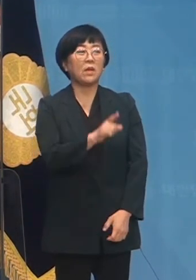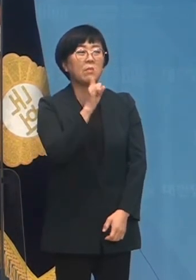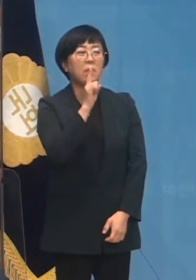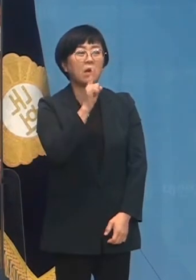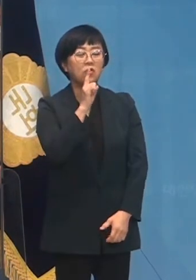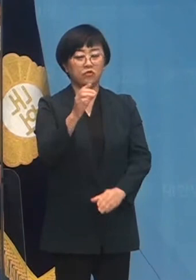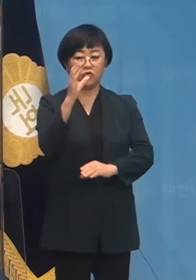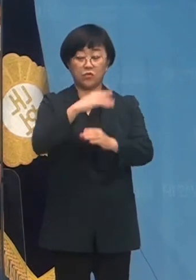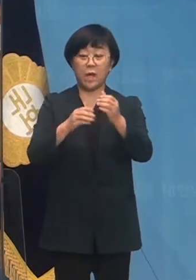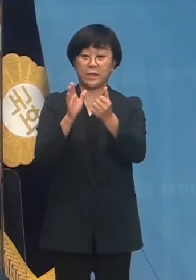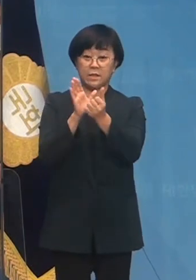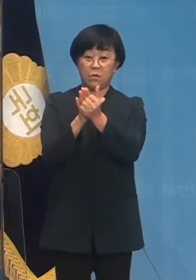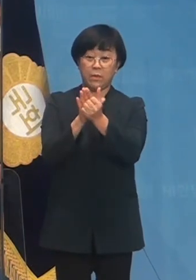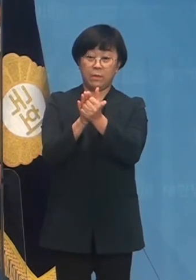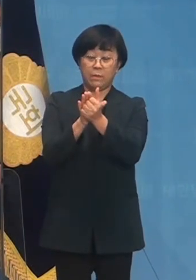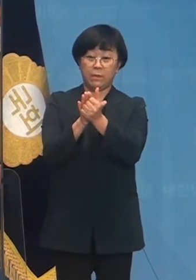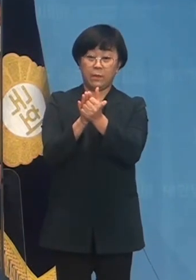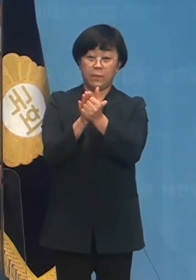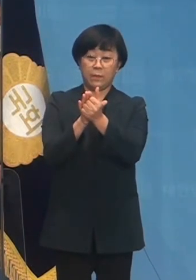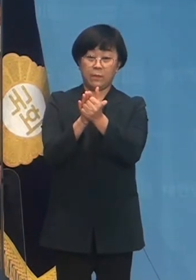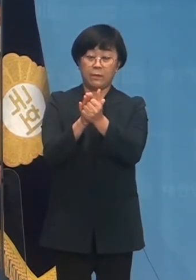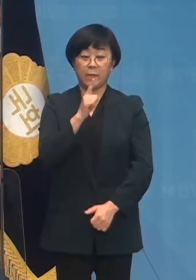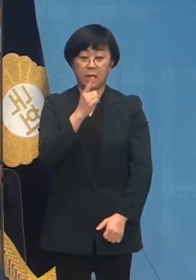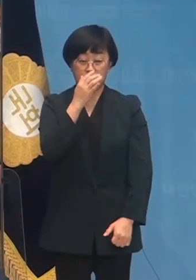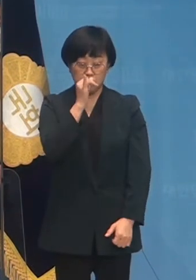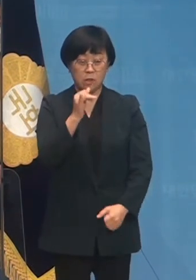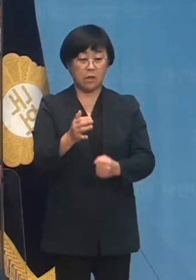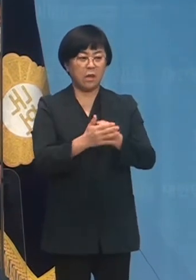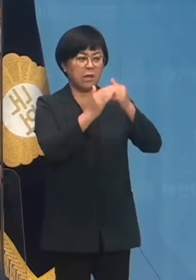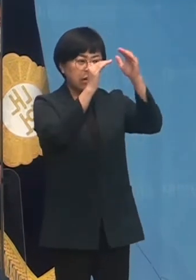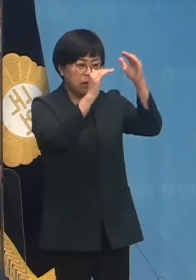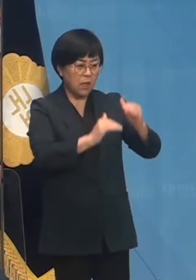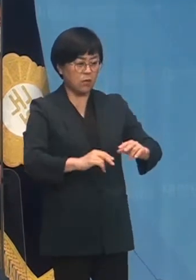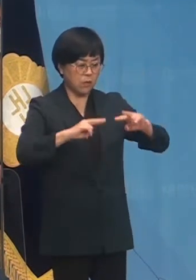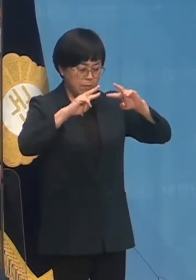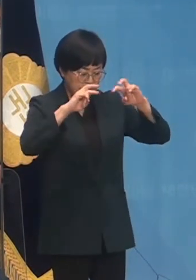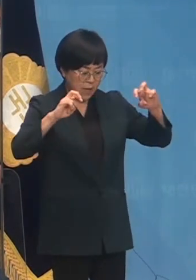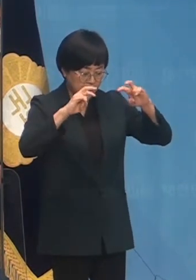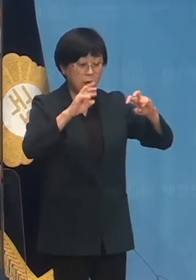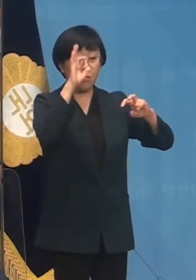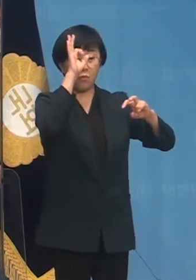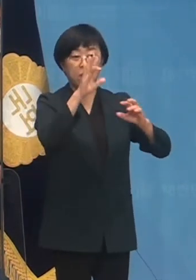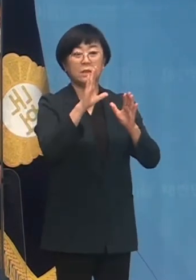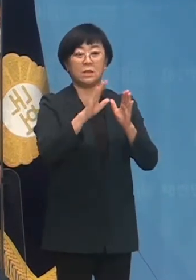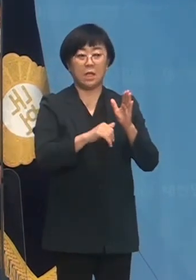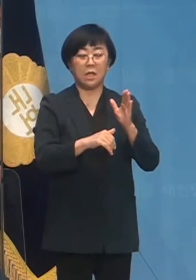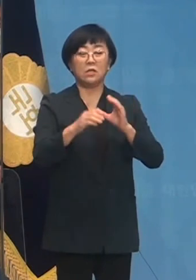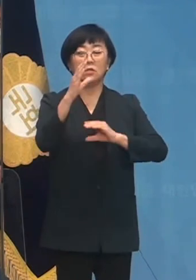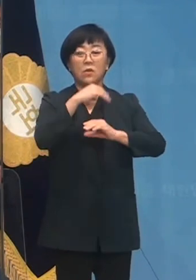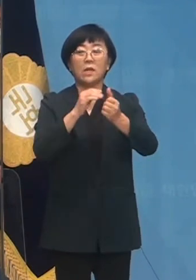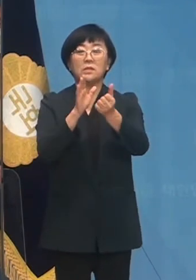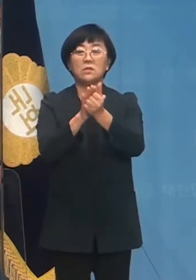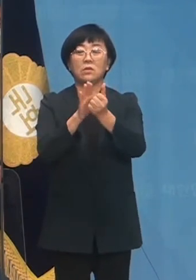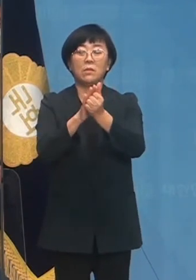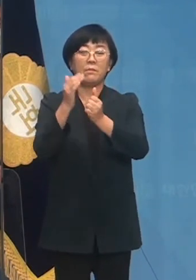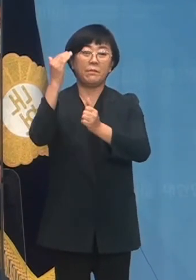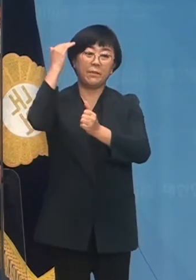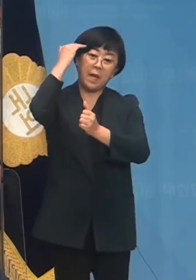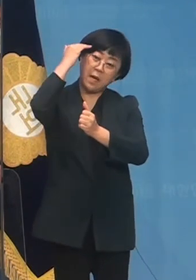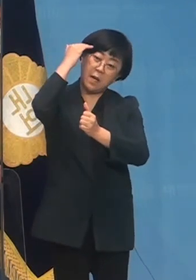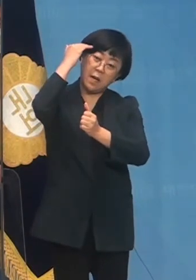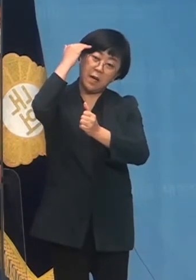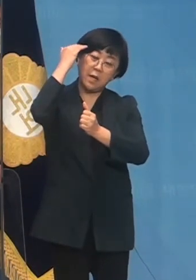말로는 부가 지원을 하는데 내용으로 들어가면 실질적으로는 부가 지원을 방해하는